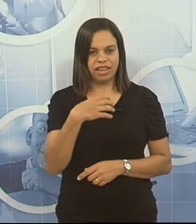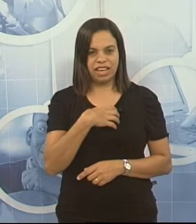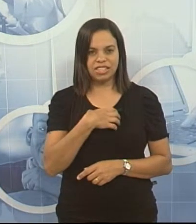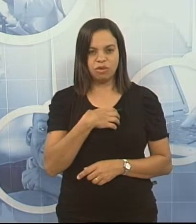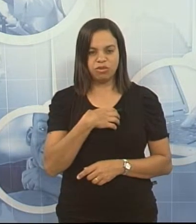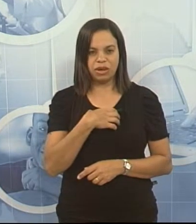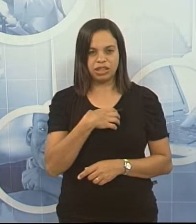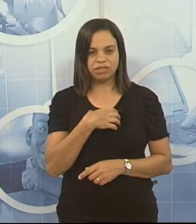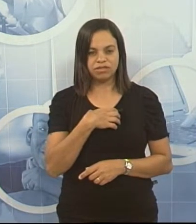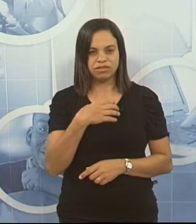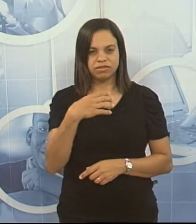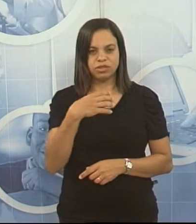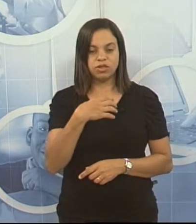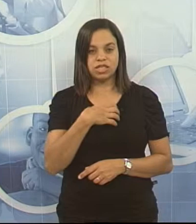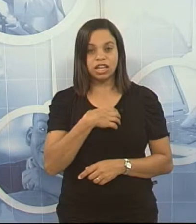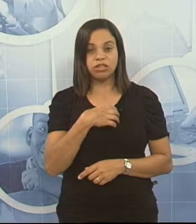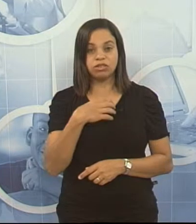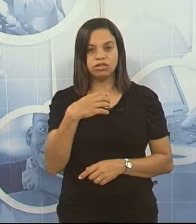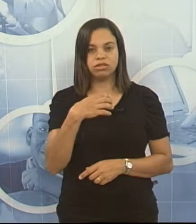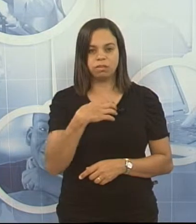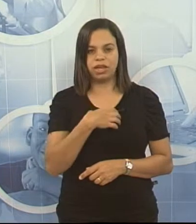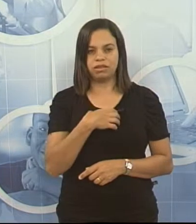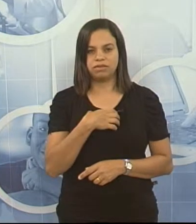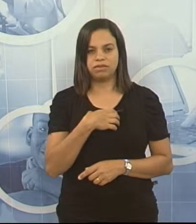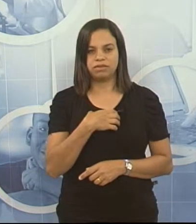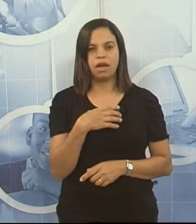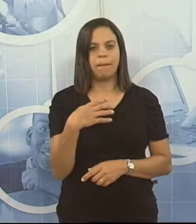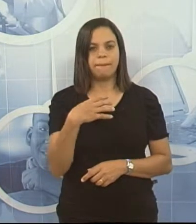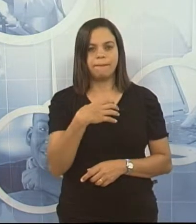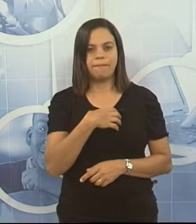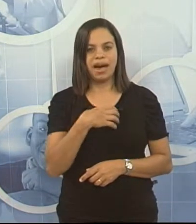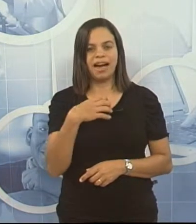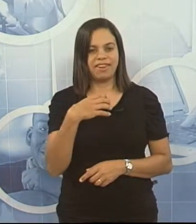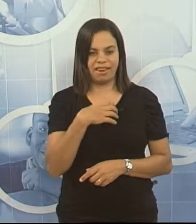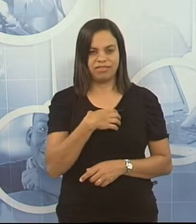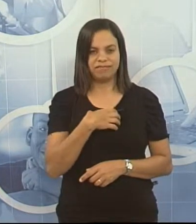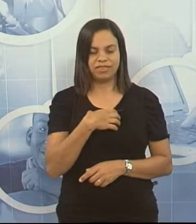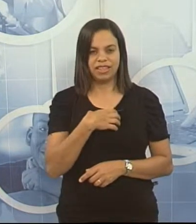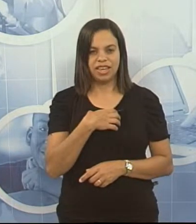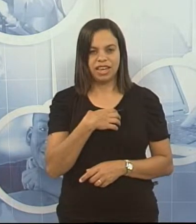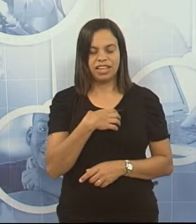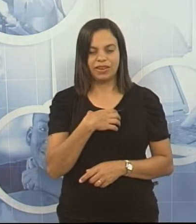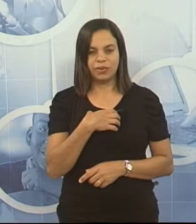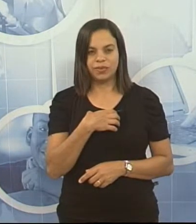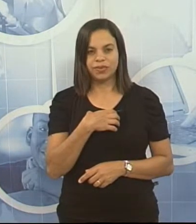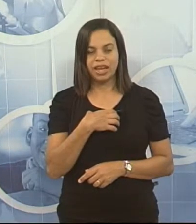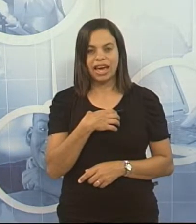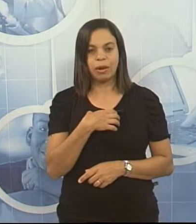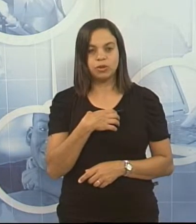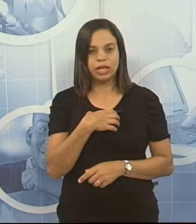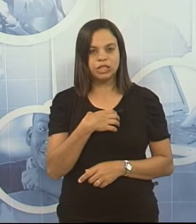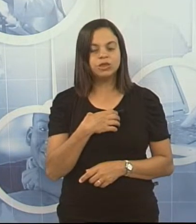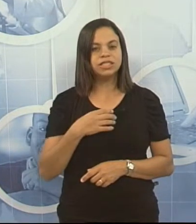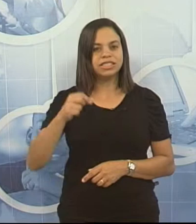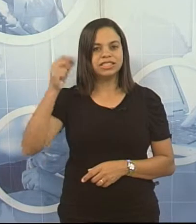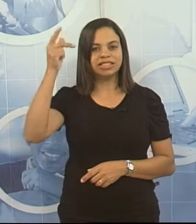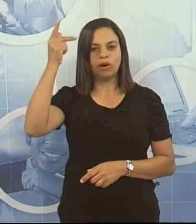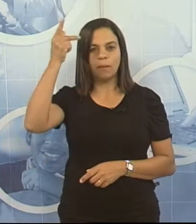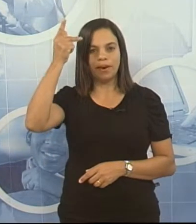Esse movimento, no centro do peito. Bahia. Então, recapitulando, São